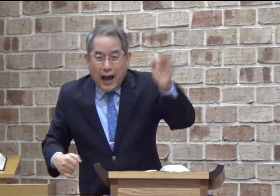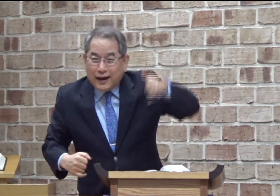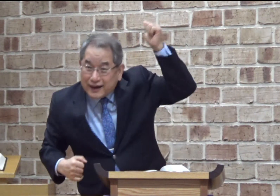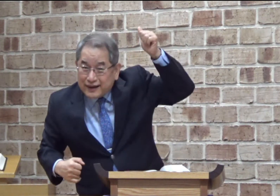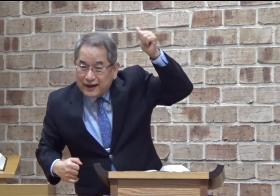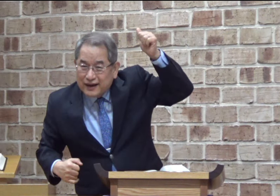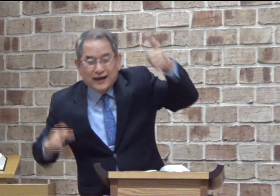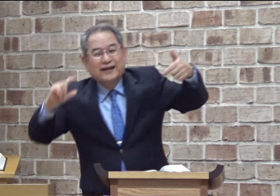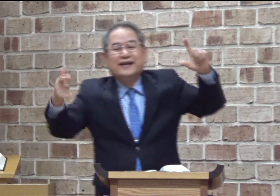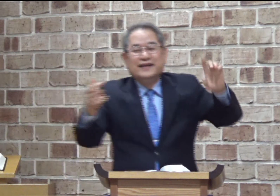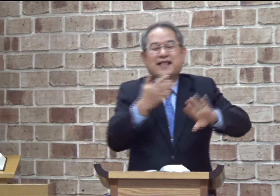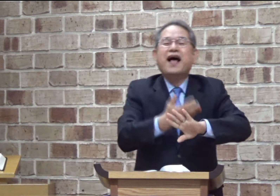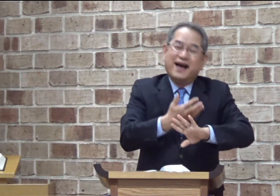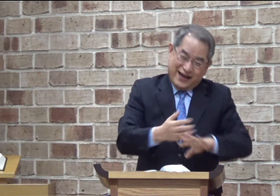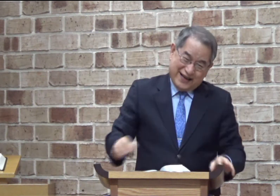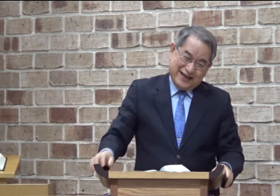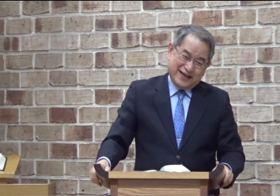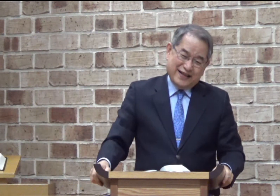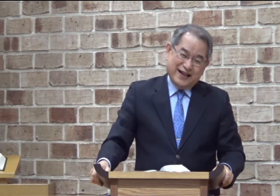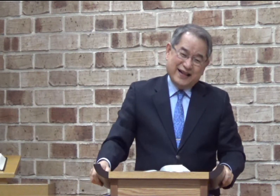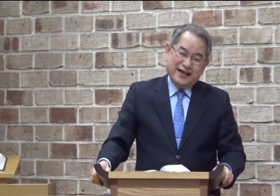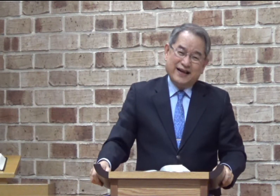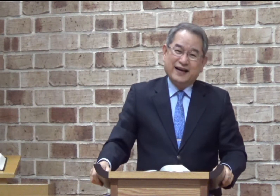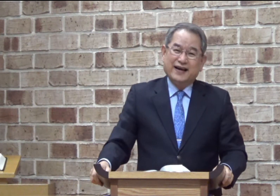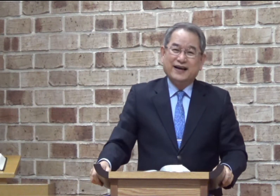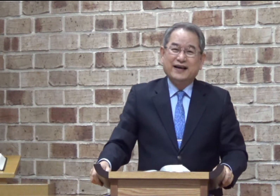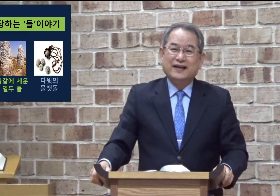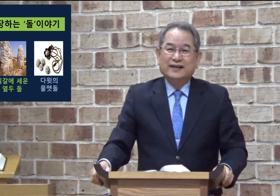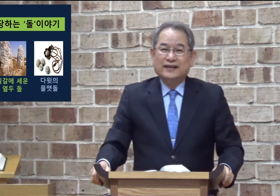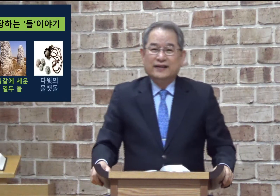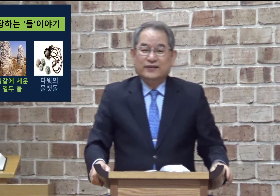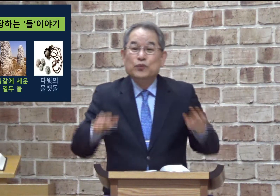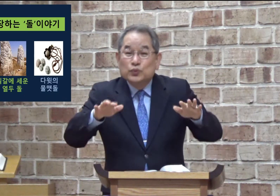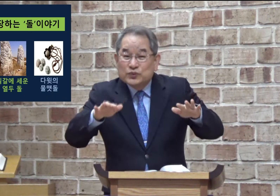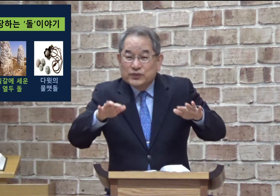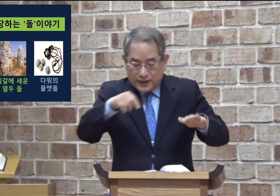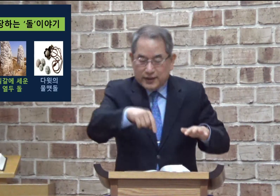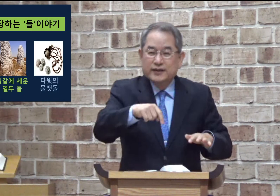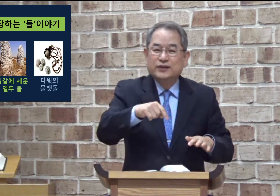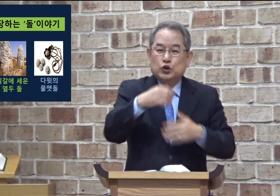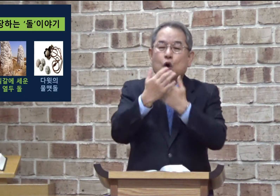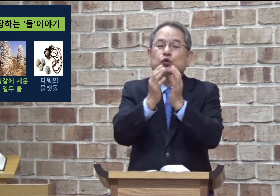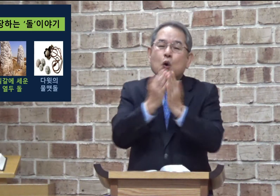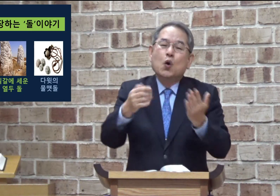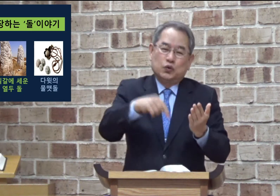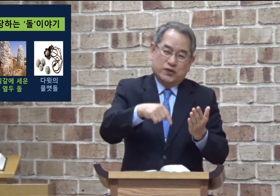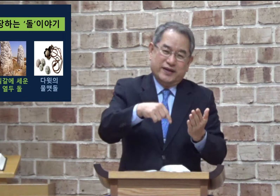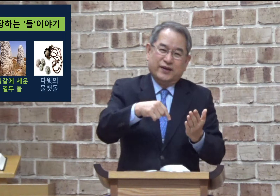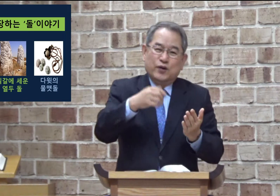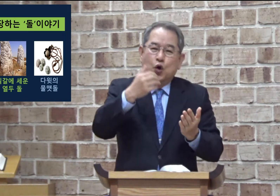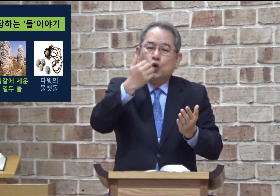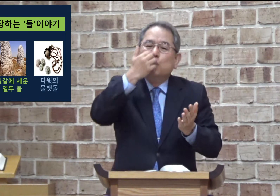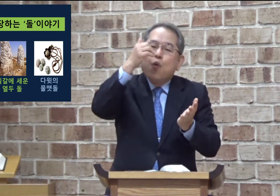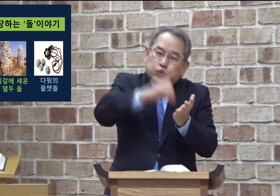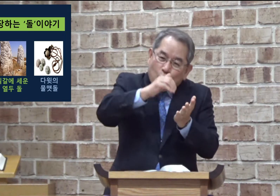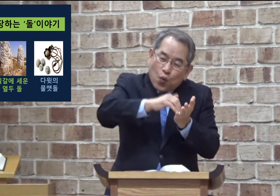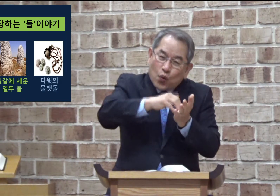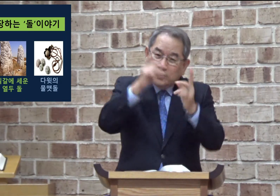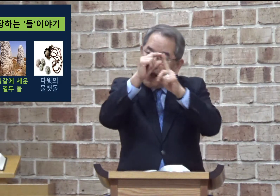성경에 등장하는 돌에 대한 이야기가 많이 있는데 그